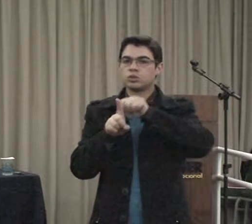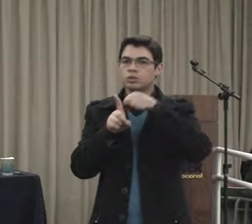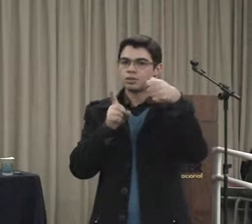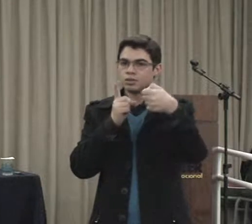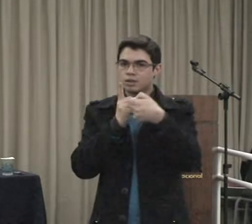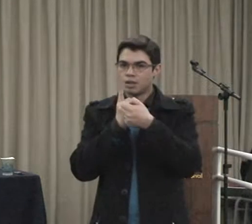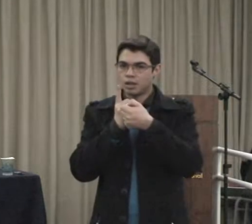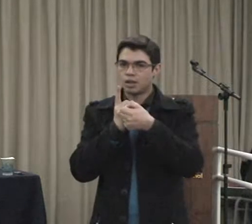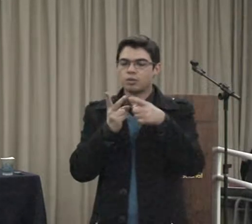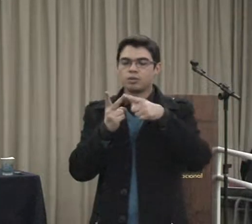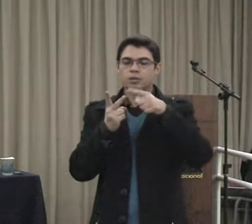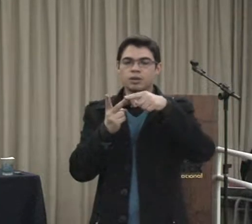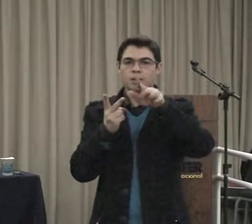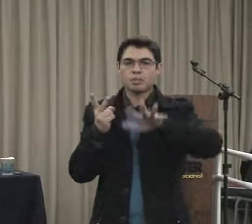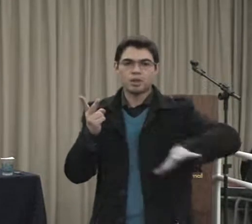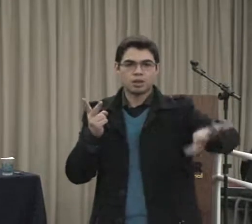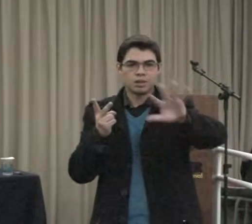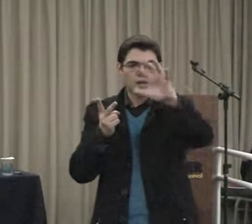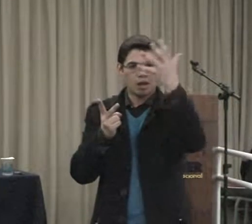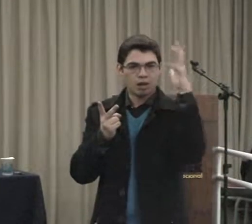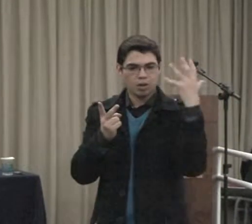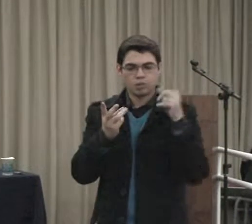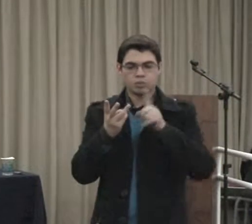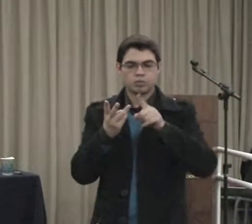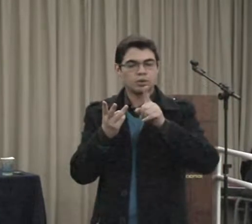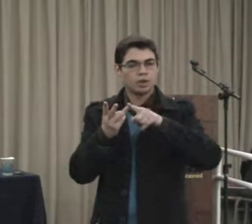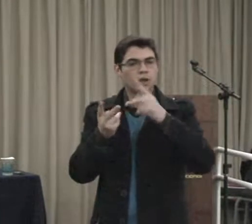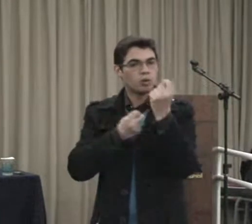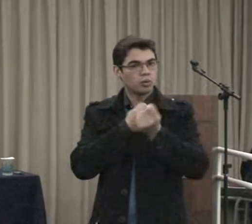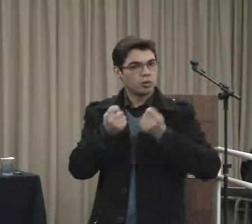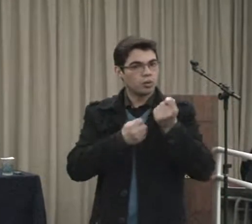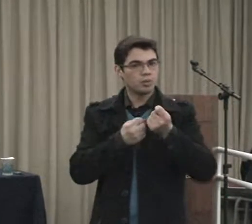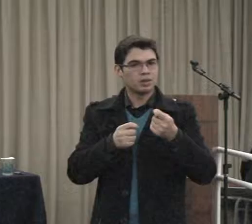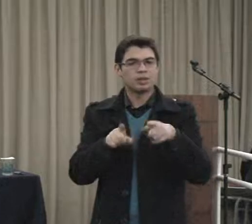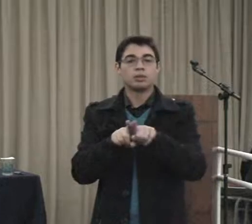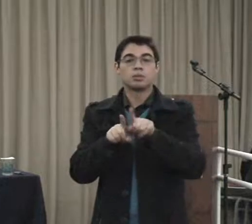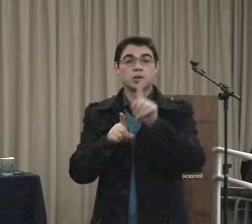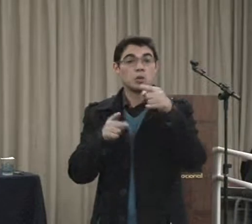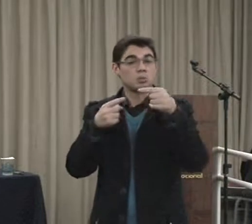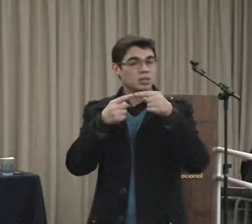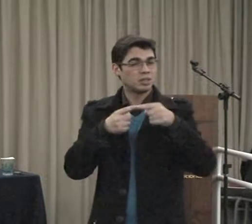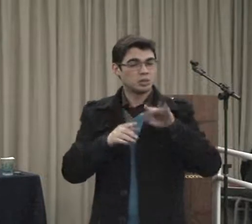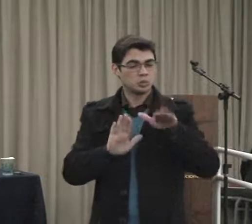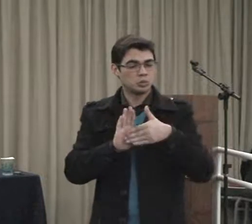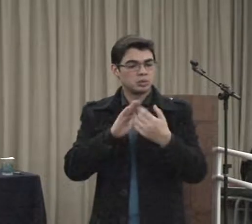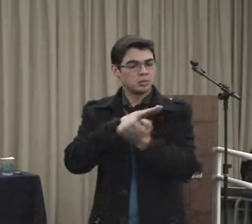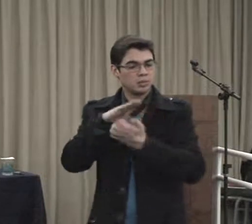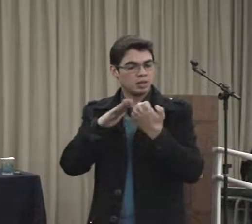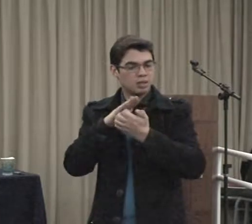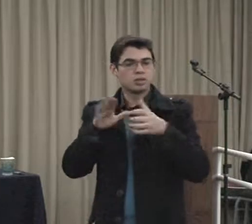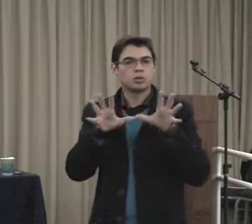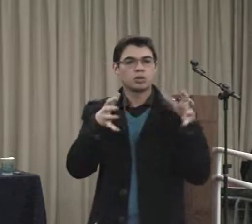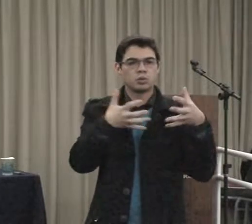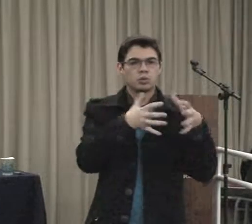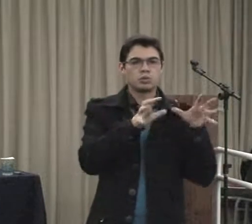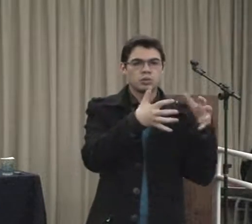ambiental e econômica. Isso para as empresas e todas as organizações. Este princípio da